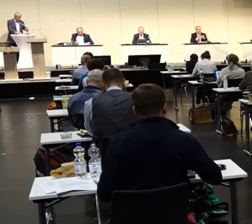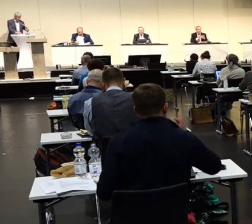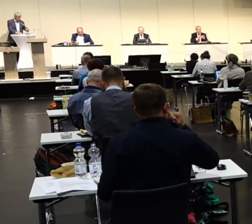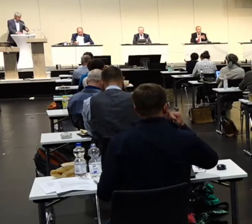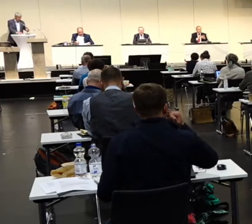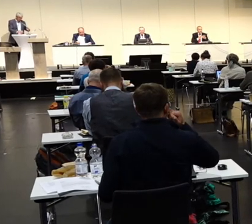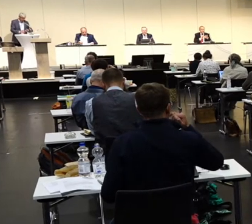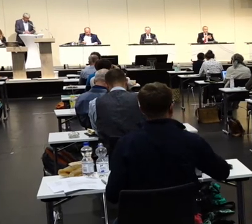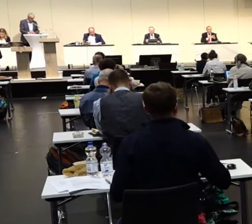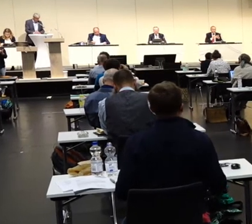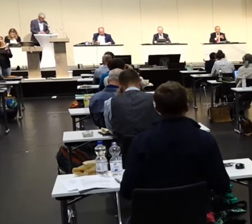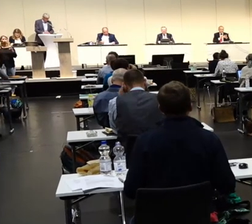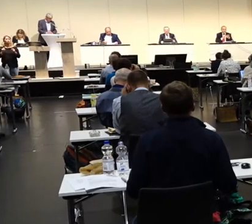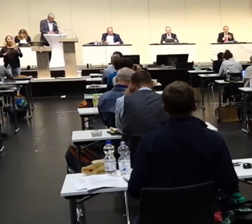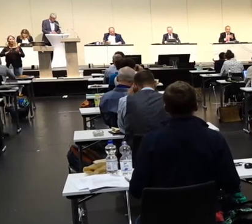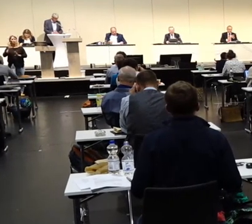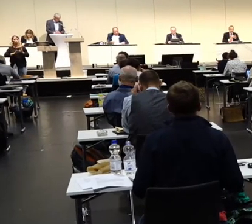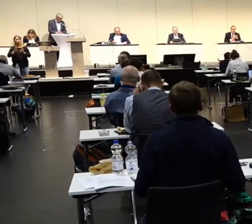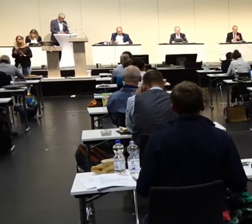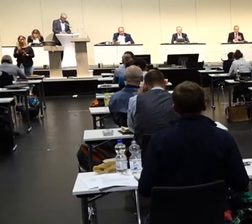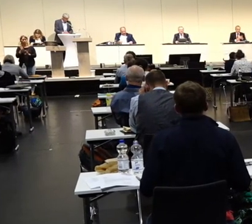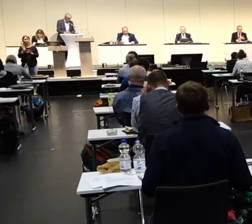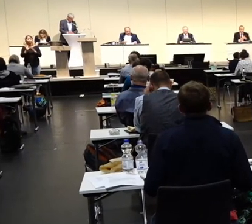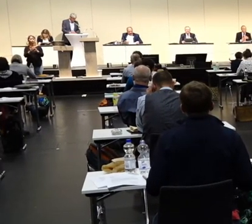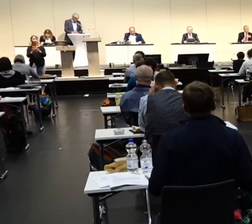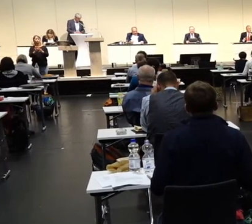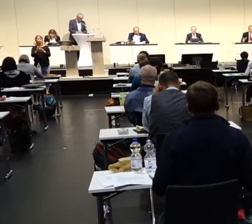zur Schlussabstimmung über den